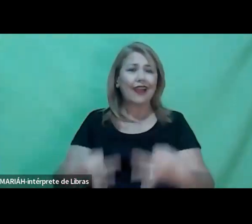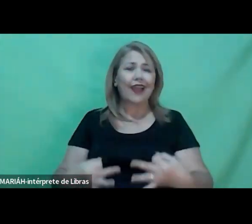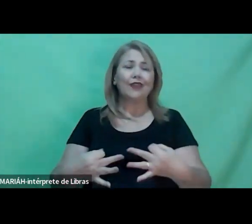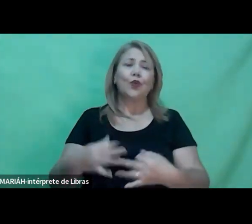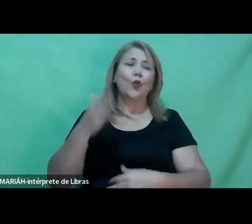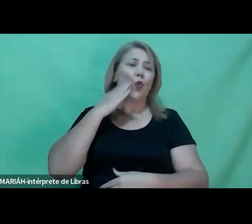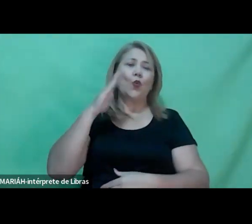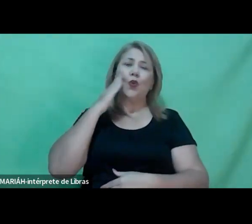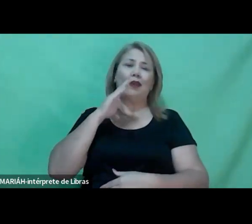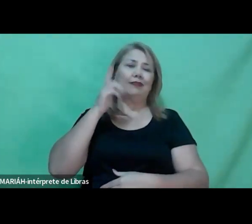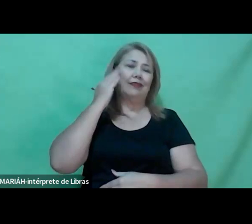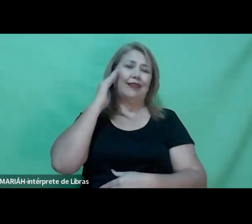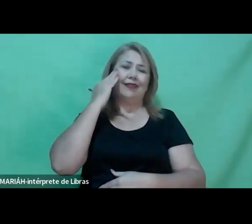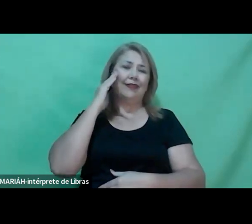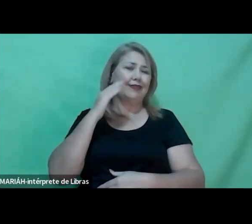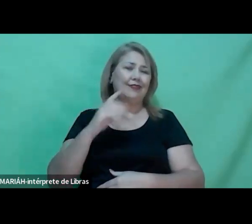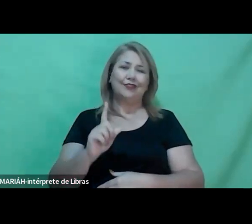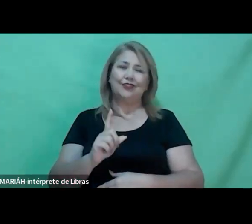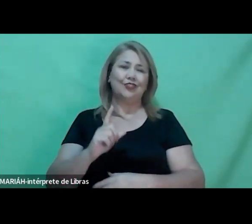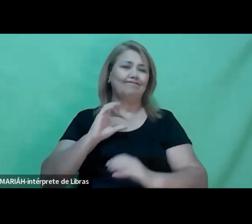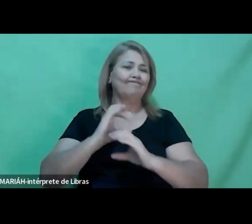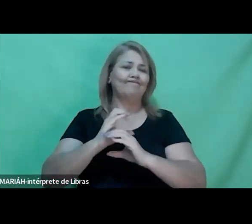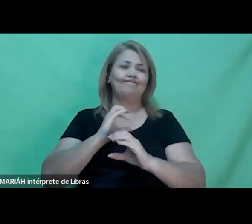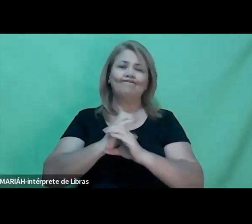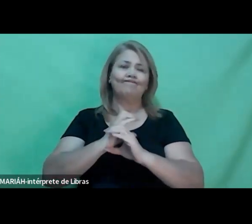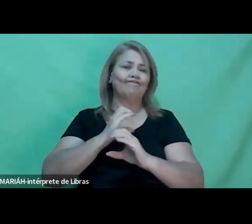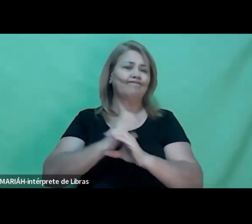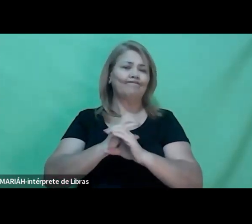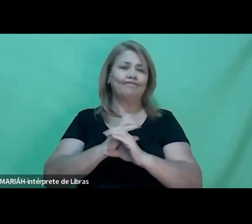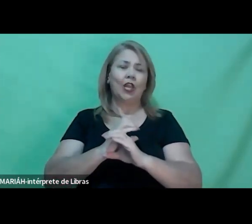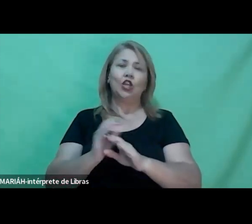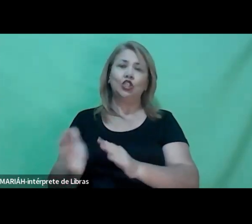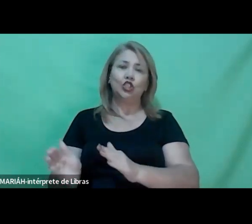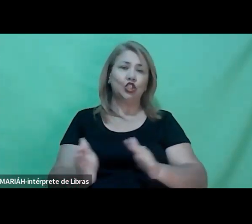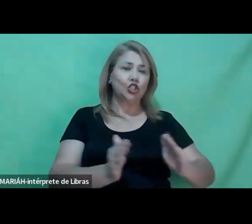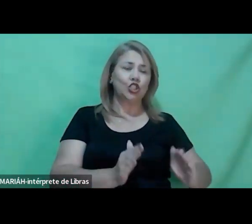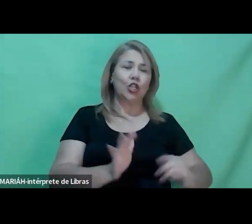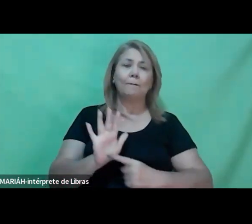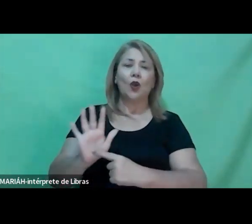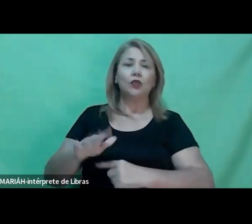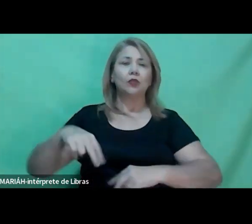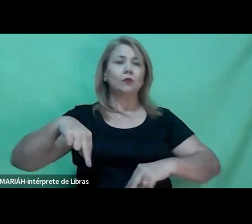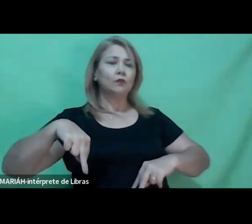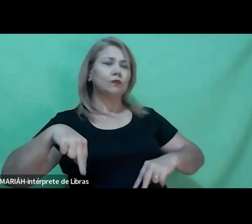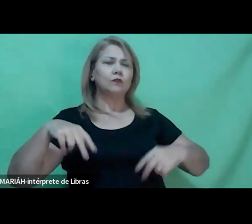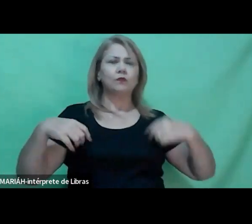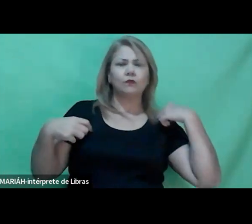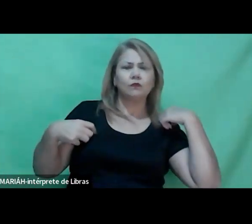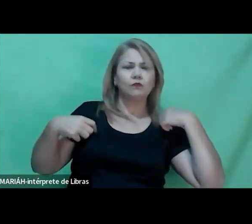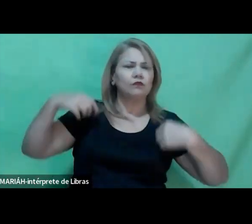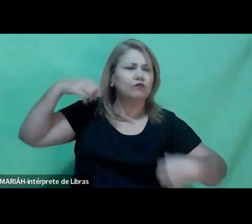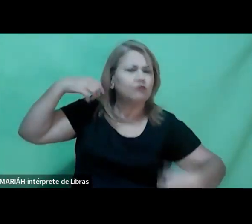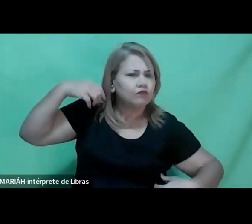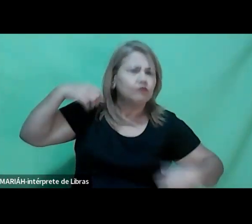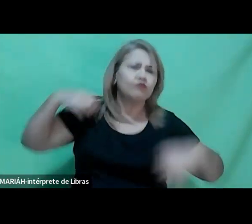y que se diera cuenta de la de la describiendo prácticamente con mi propio cuerpo Cómo era lo que se estaba